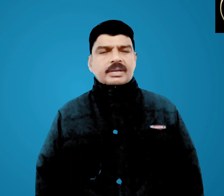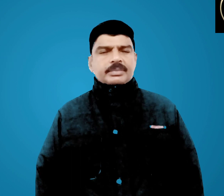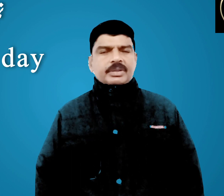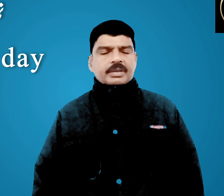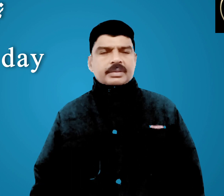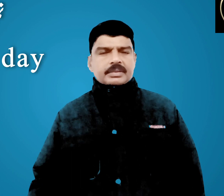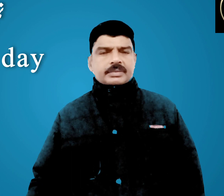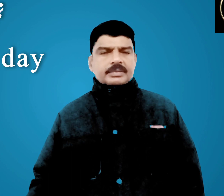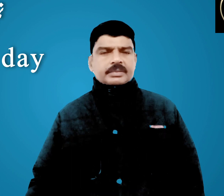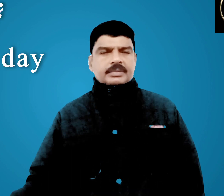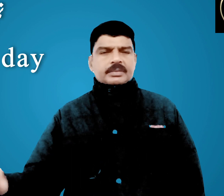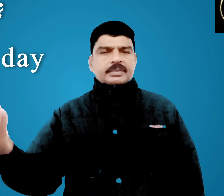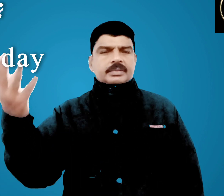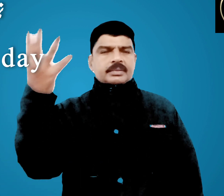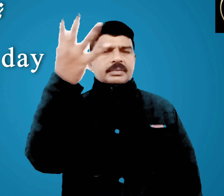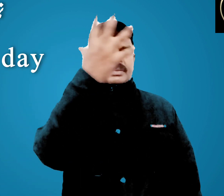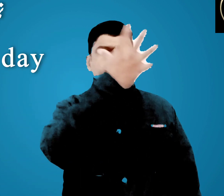तमाम दिन